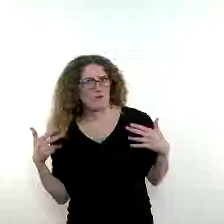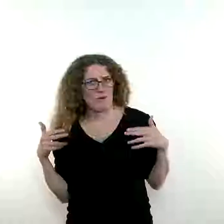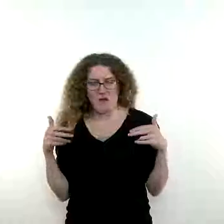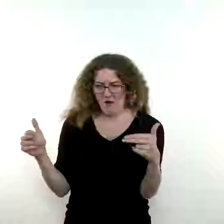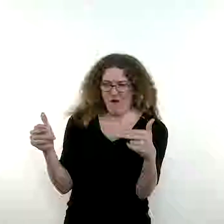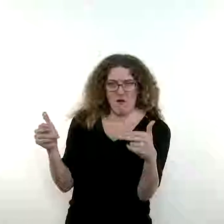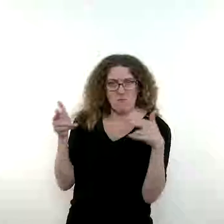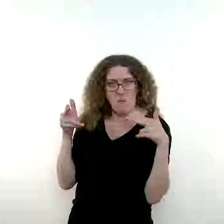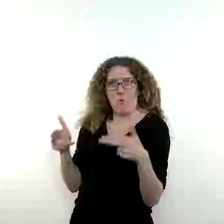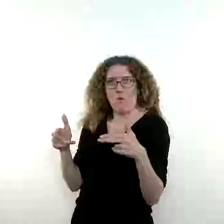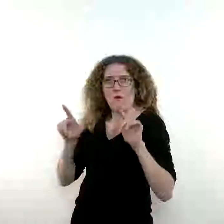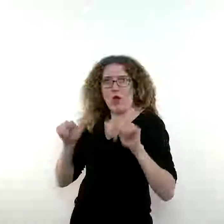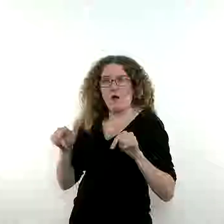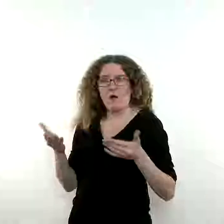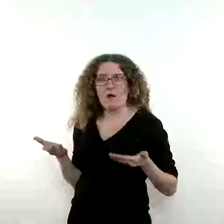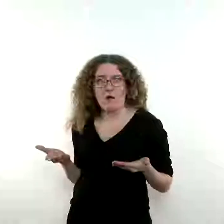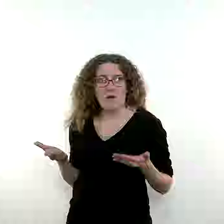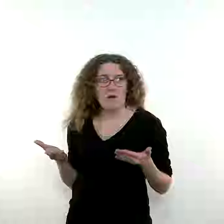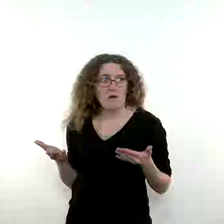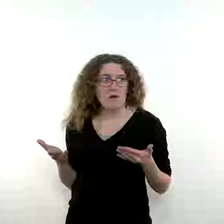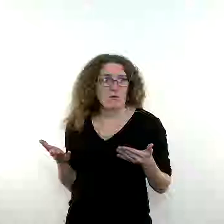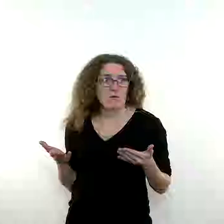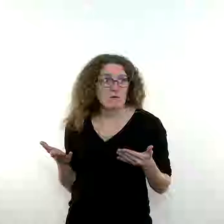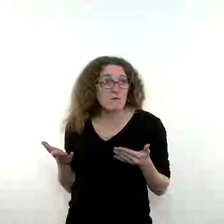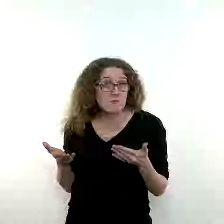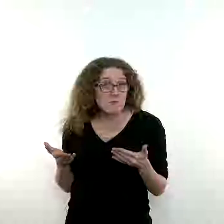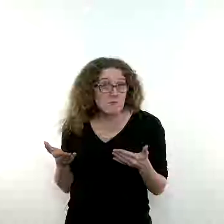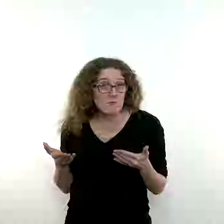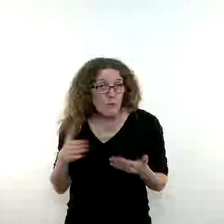vidéosurveillance, pour ce problème-là, à quoi servent-elles?